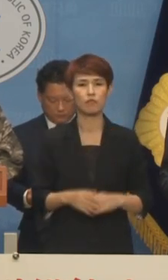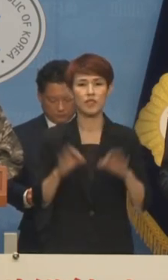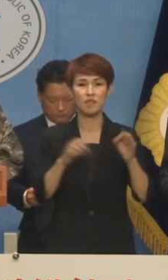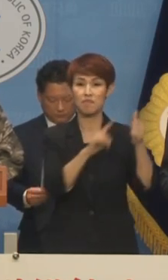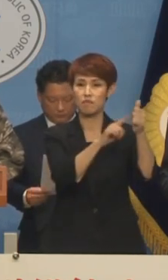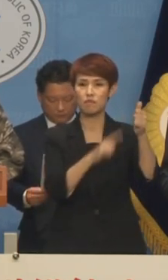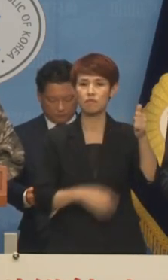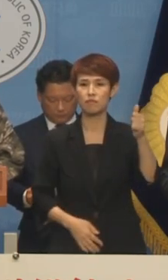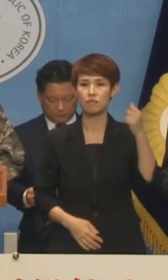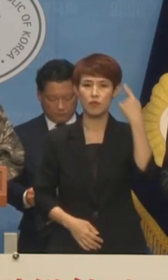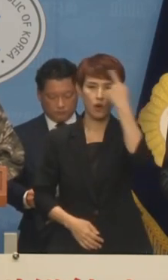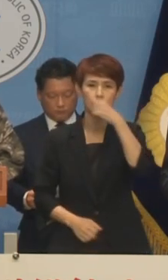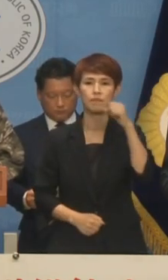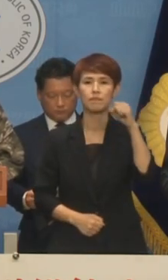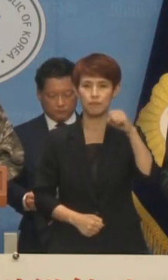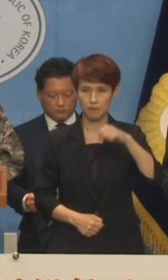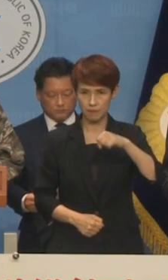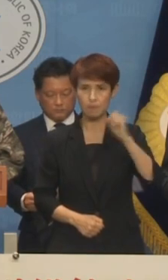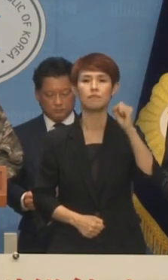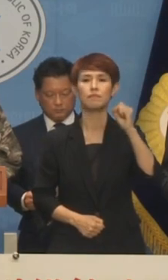사령관은 고개를 끄덕였다는